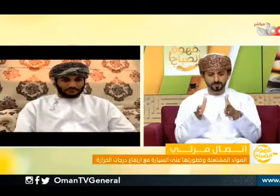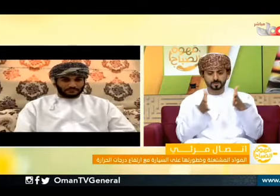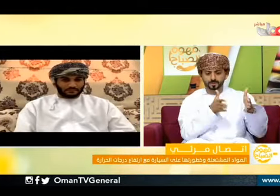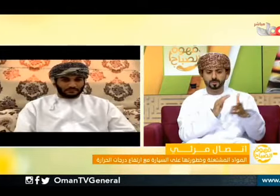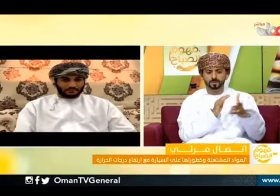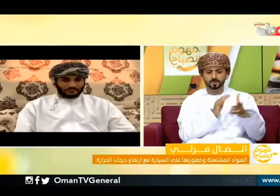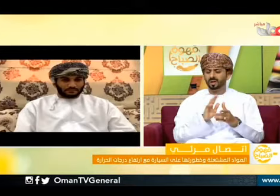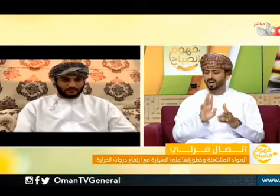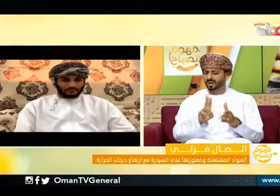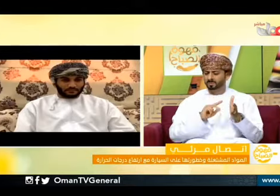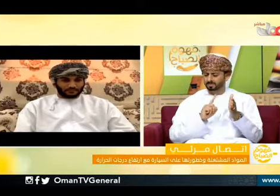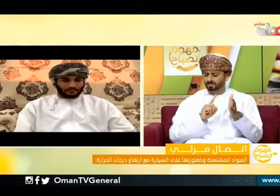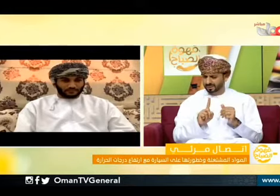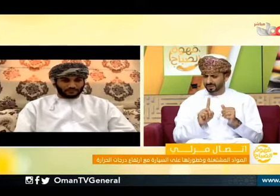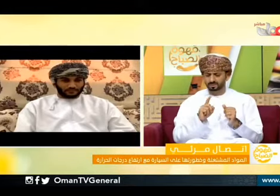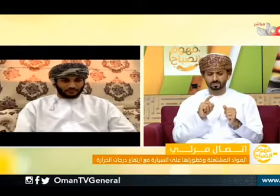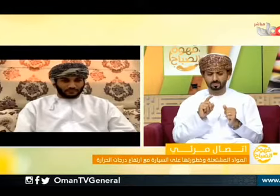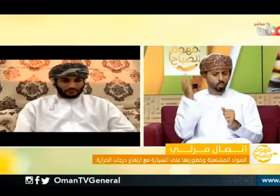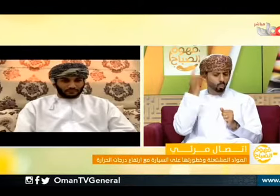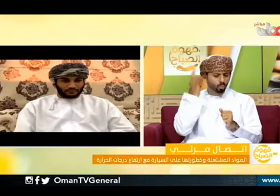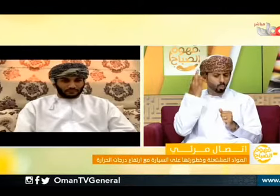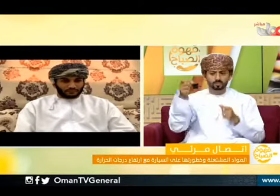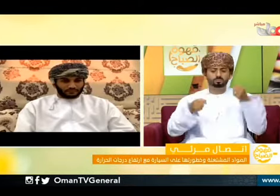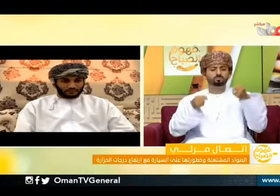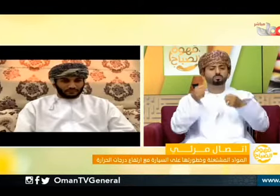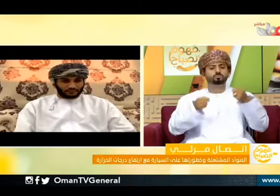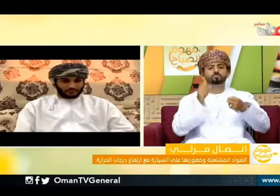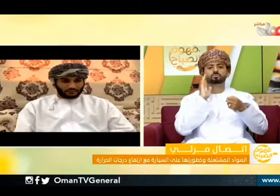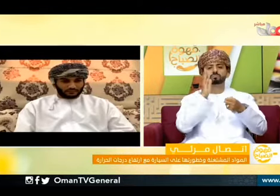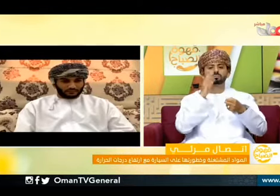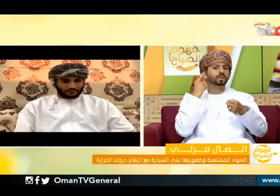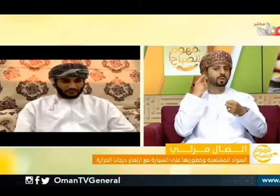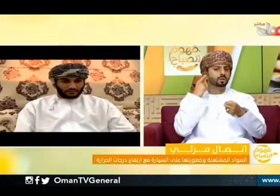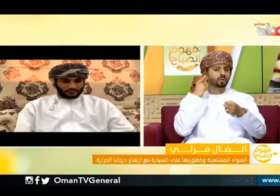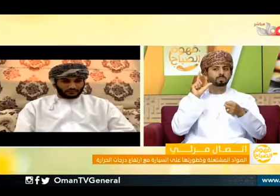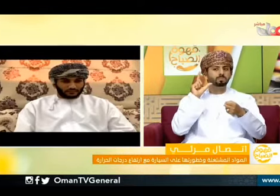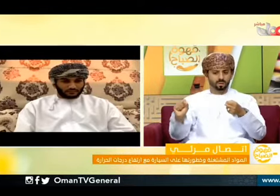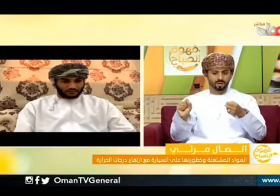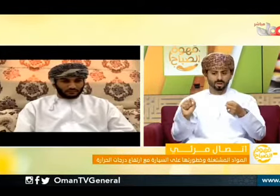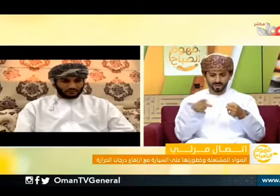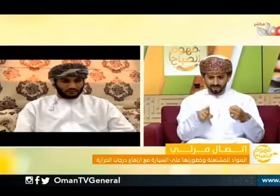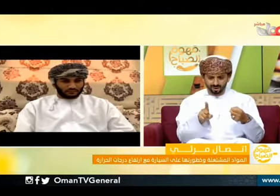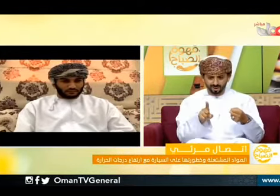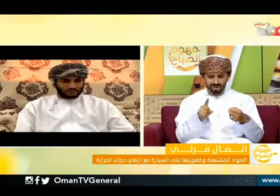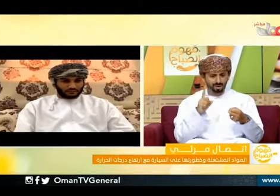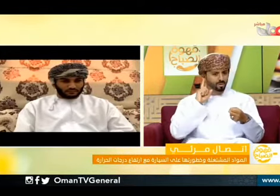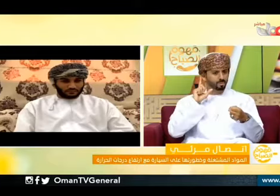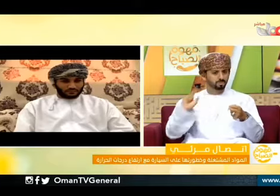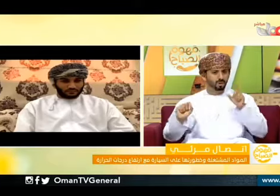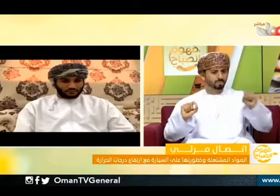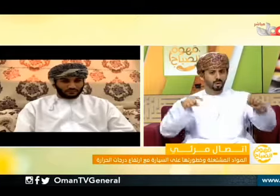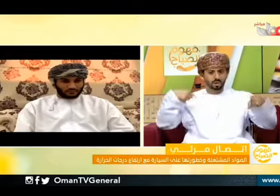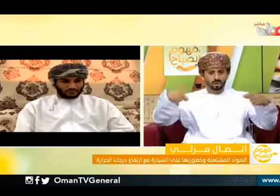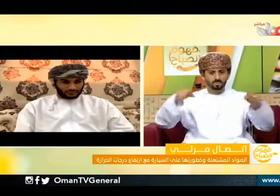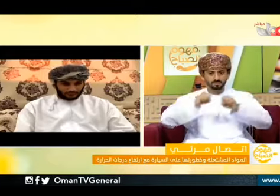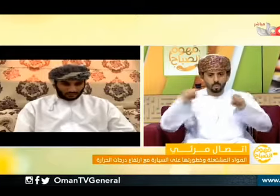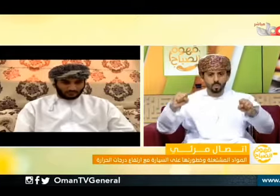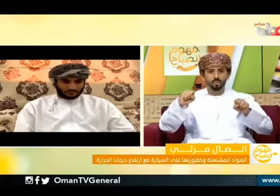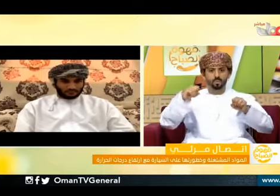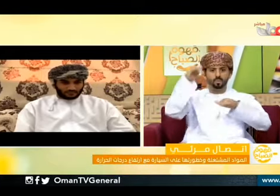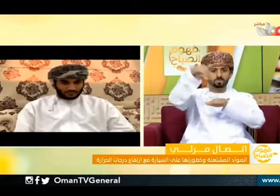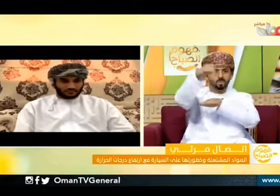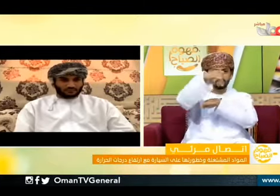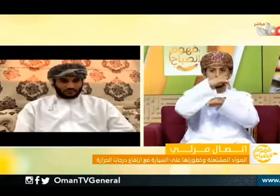تنظيم رائع، ممتاز جدا. الشيء الآخر بالنسبة للسامعين إنهم يسمعون مثلا إذا كان متجهين